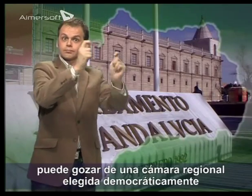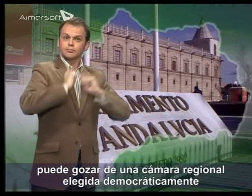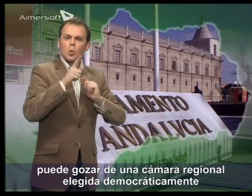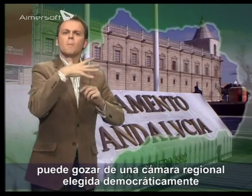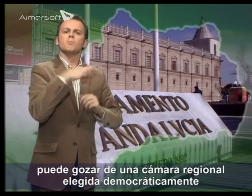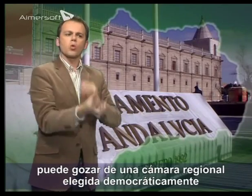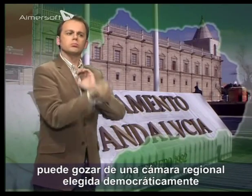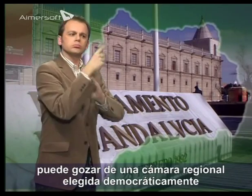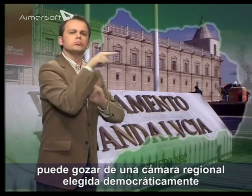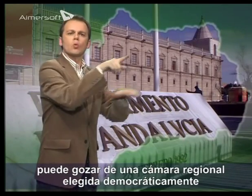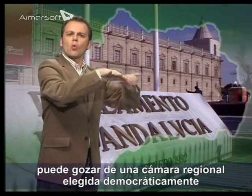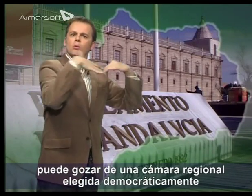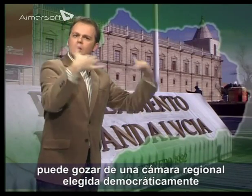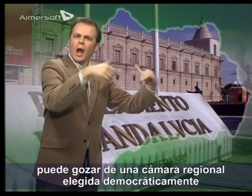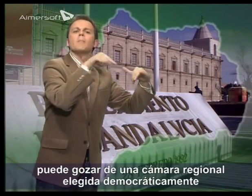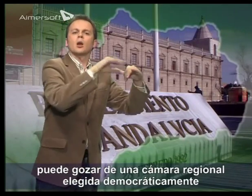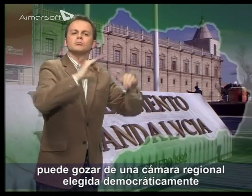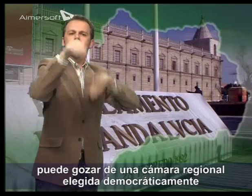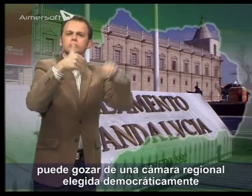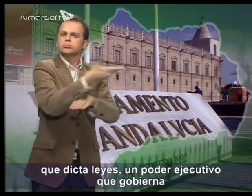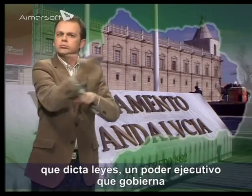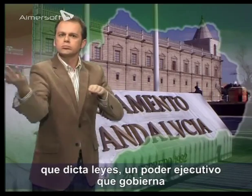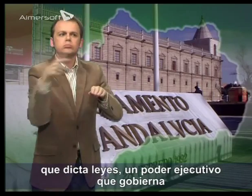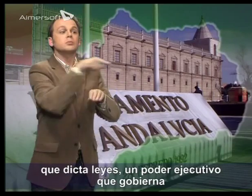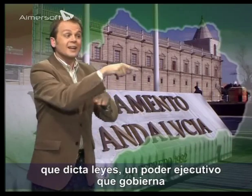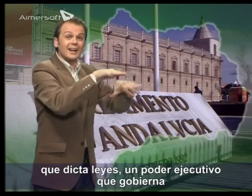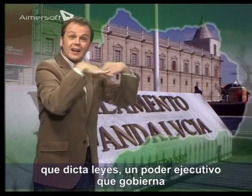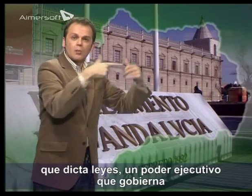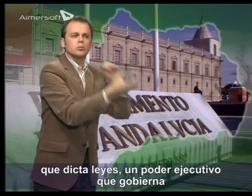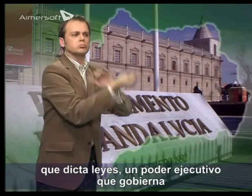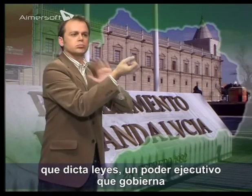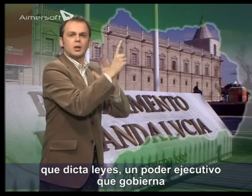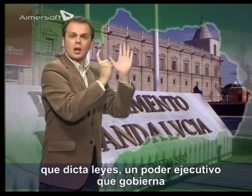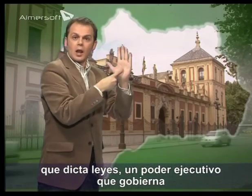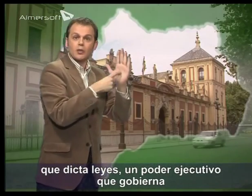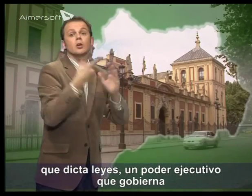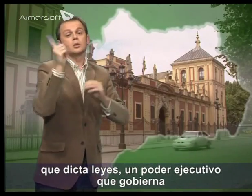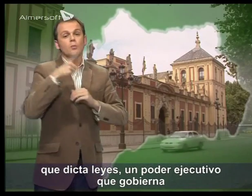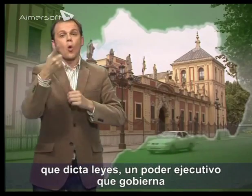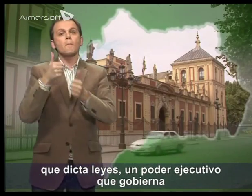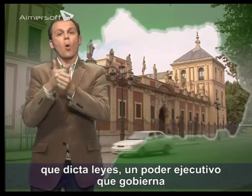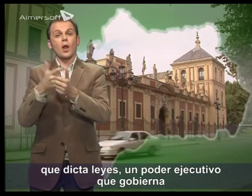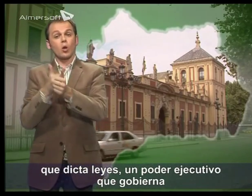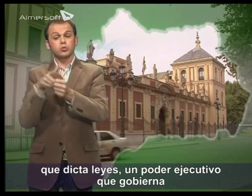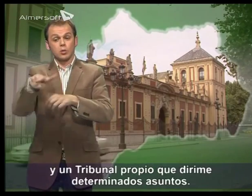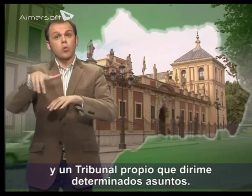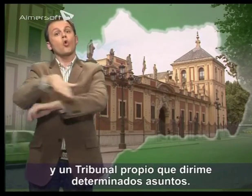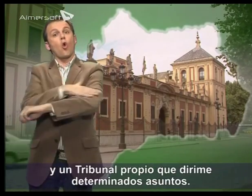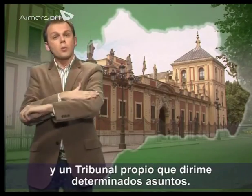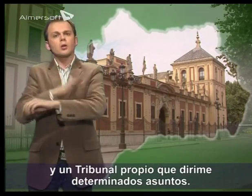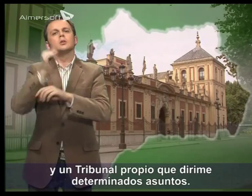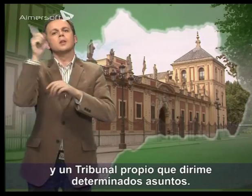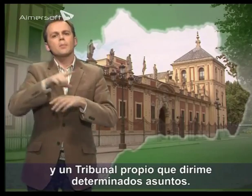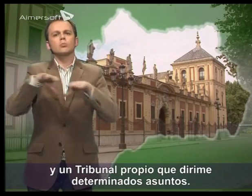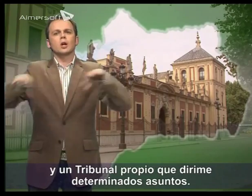gozar de una Cámara Regional elegida democráticamente que dicta leyes, un poder ejecutivo que gobierna y un